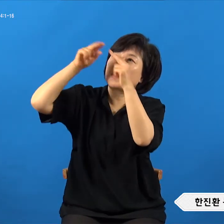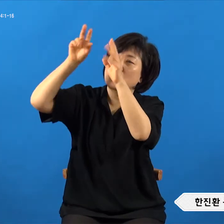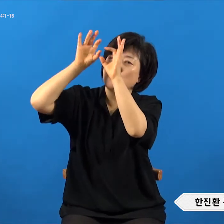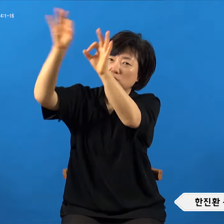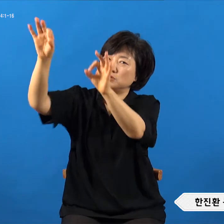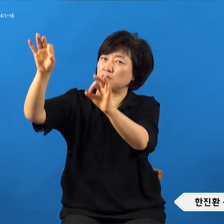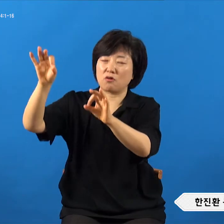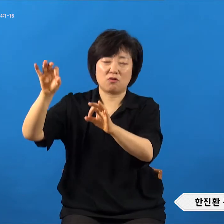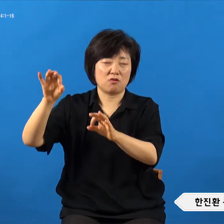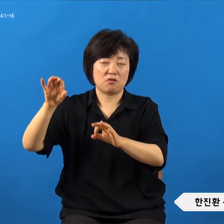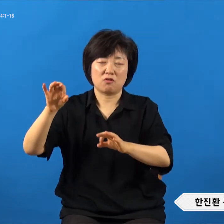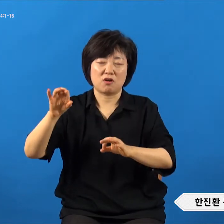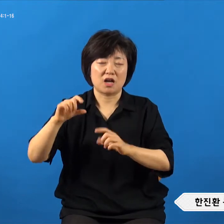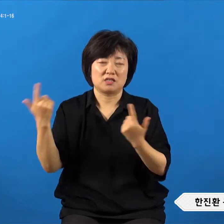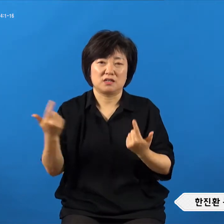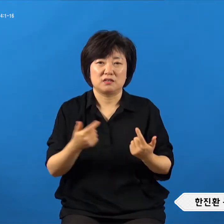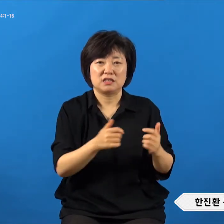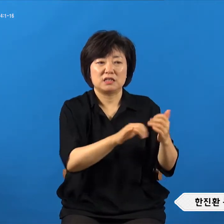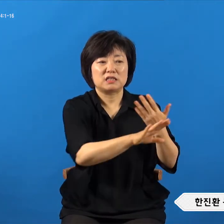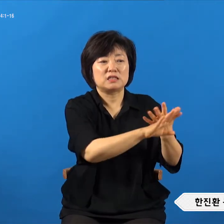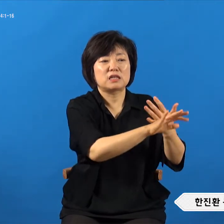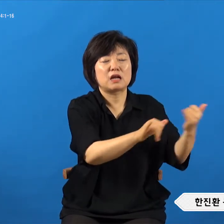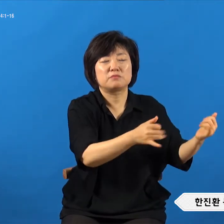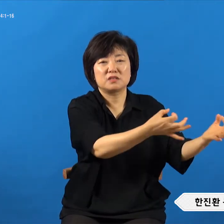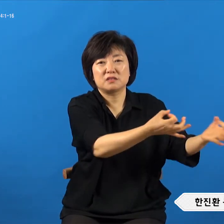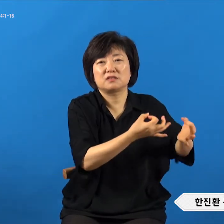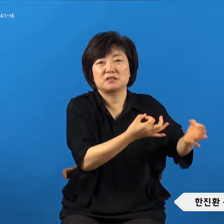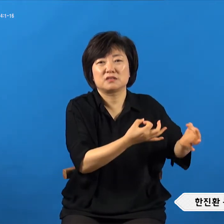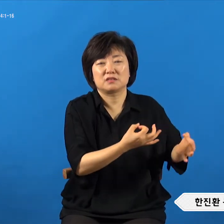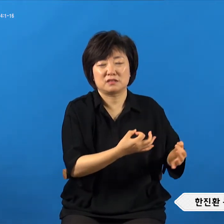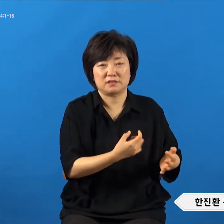것이 아니지요. 사람들을 바라보고 있는 것이죠.